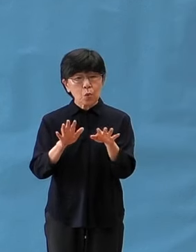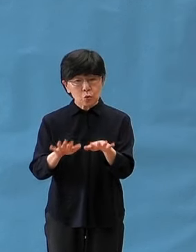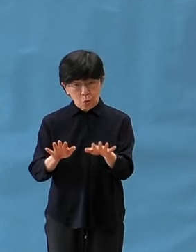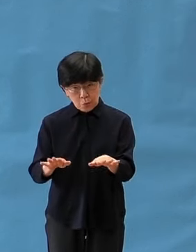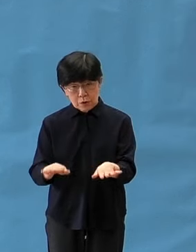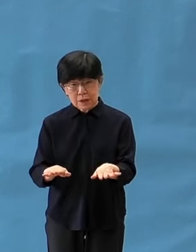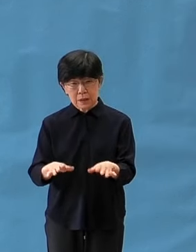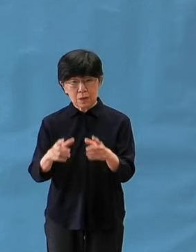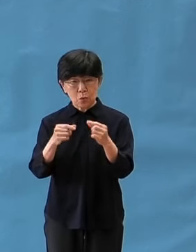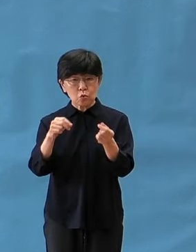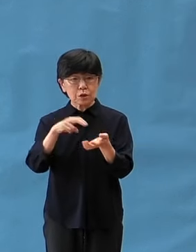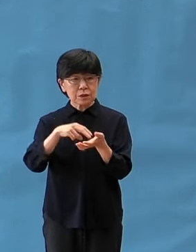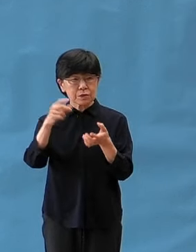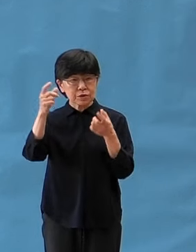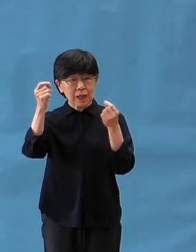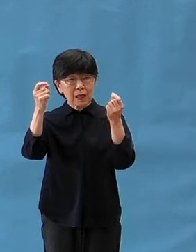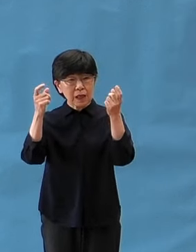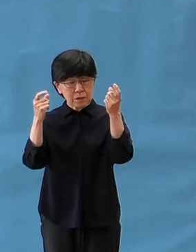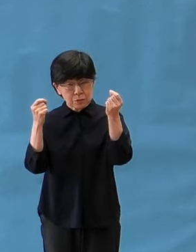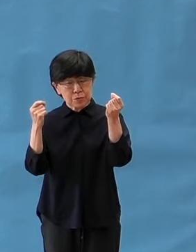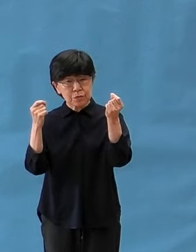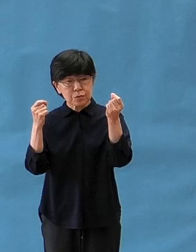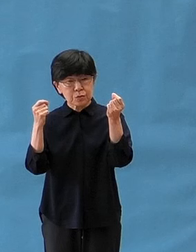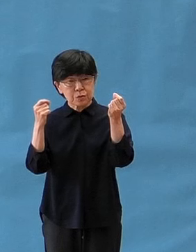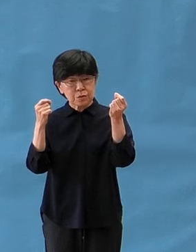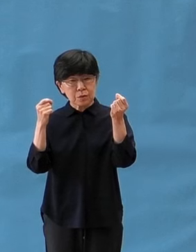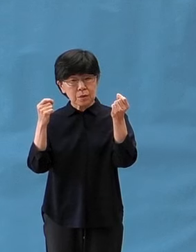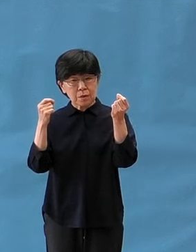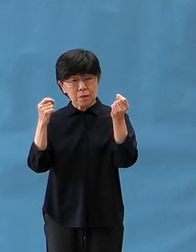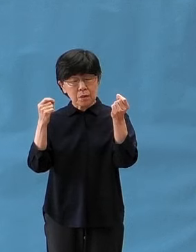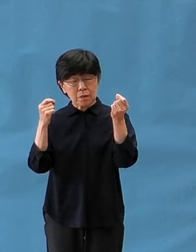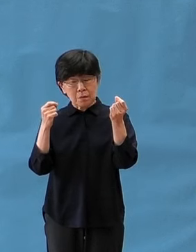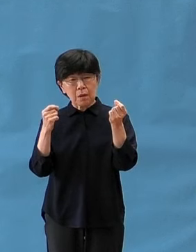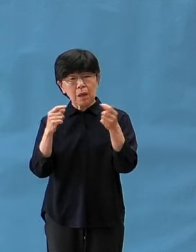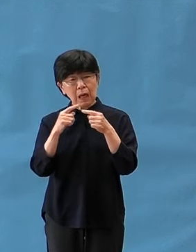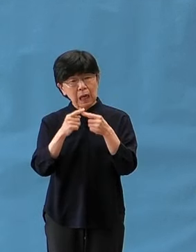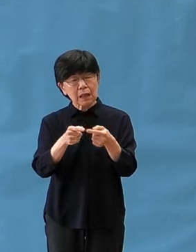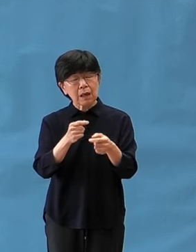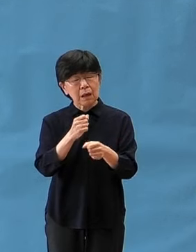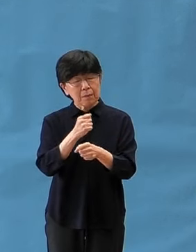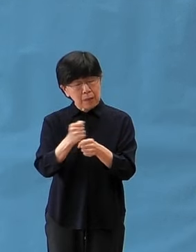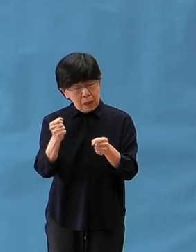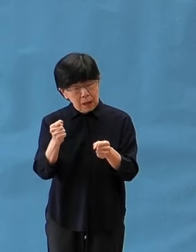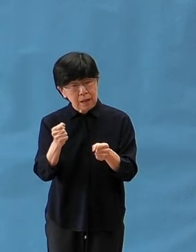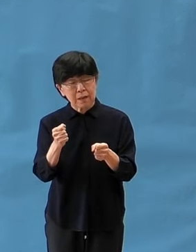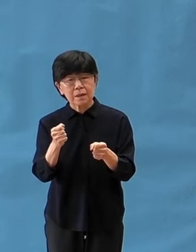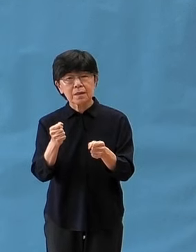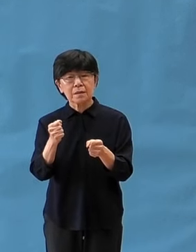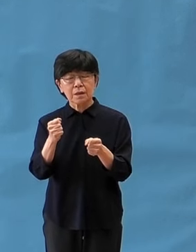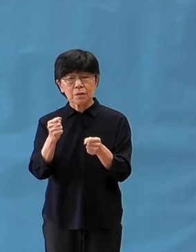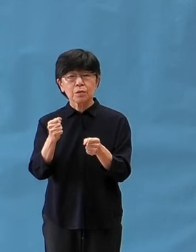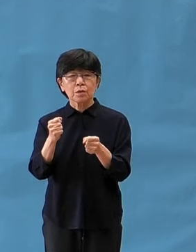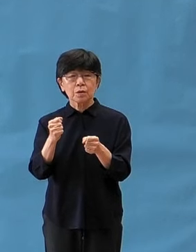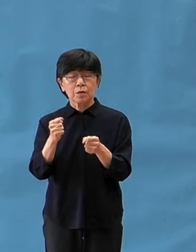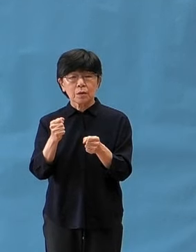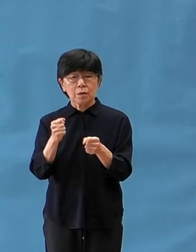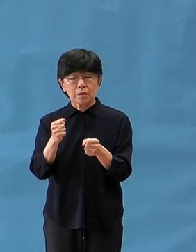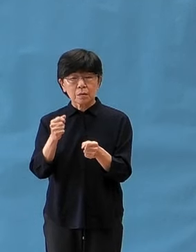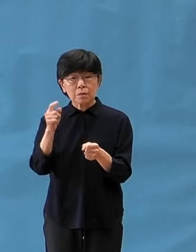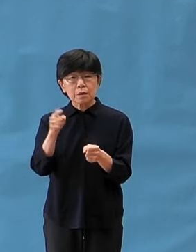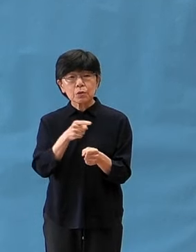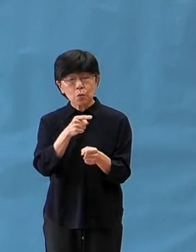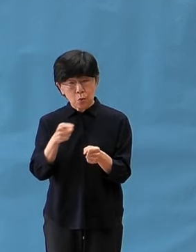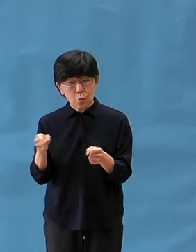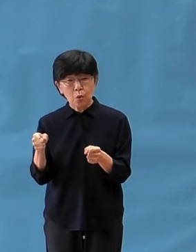ものをその縁遠いものにしていこうというふうに思っている人たちが、